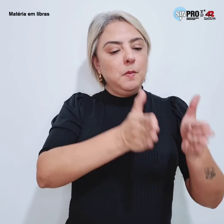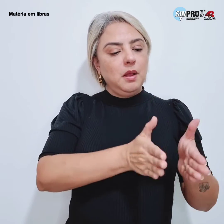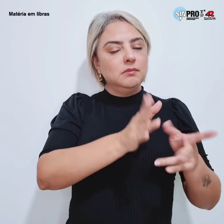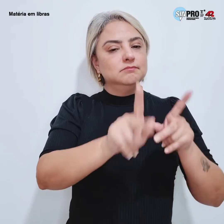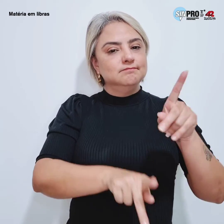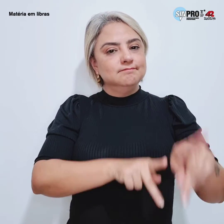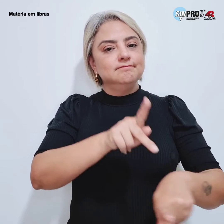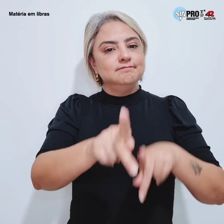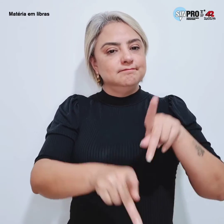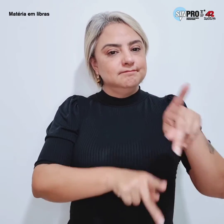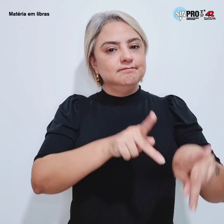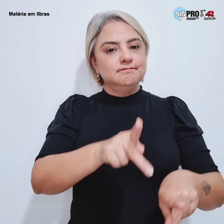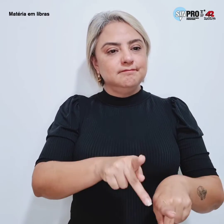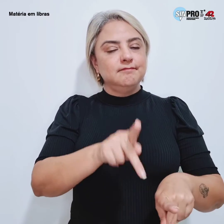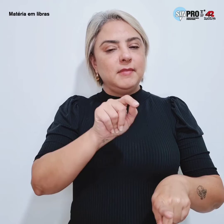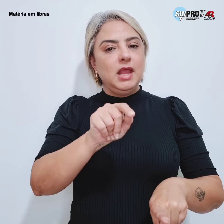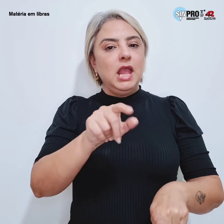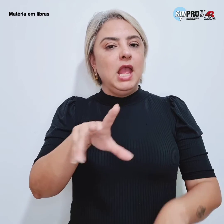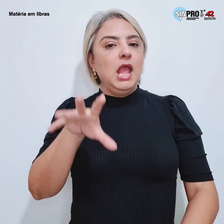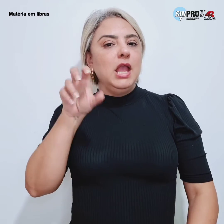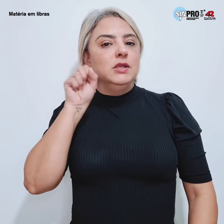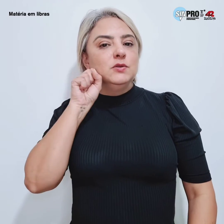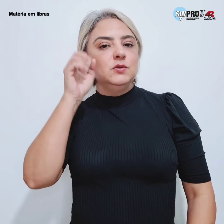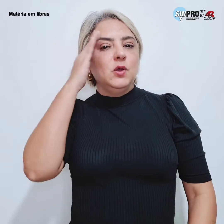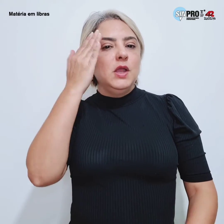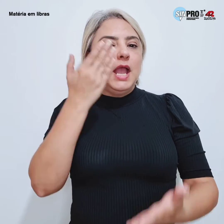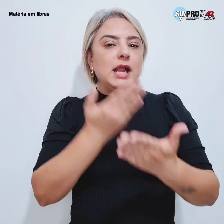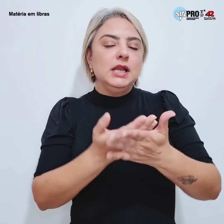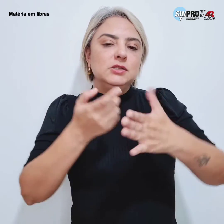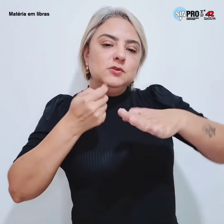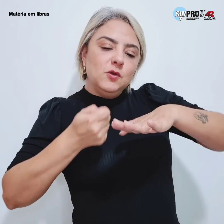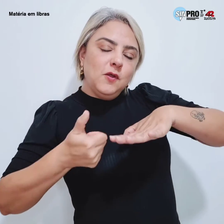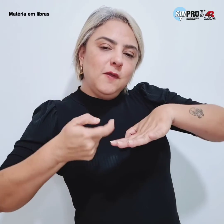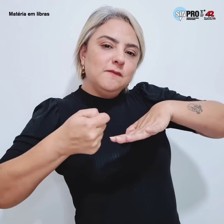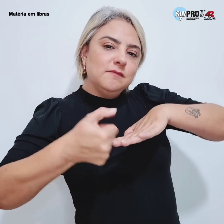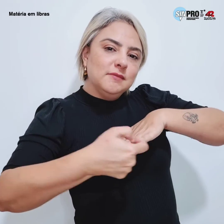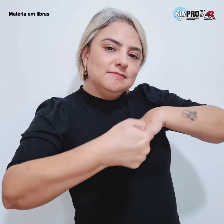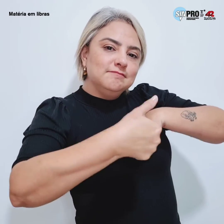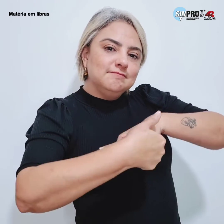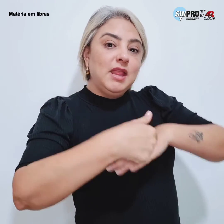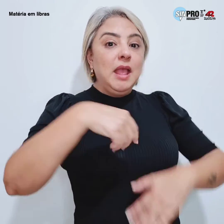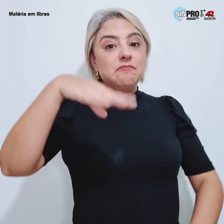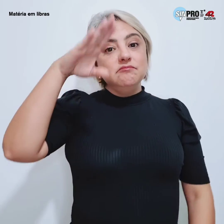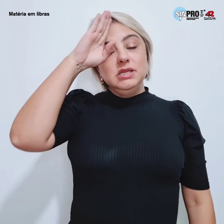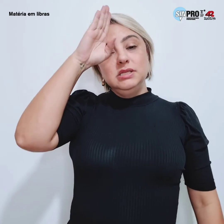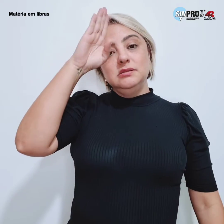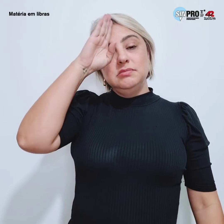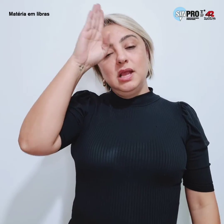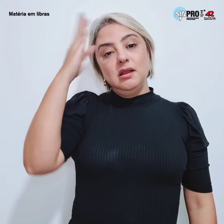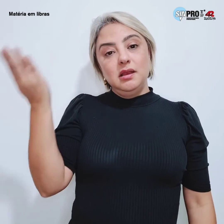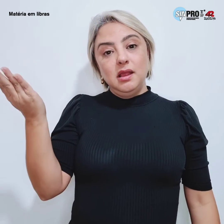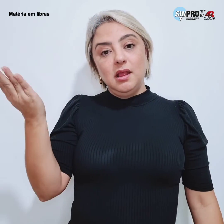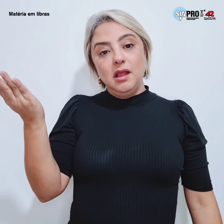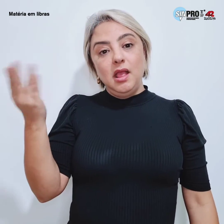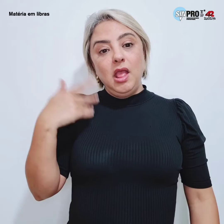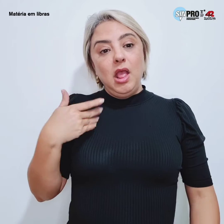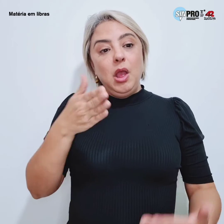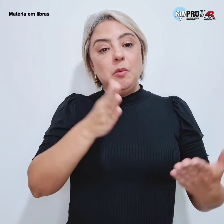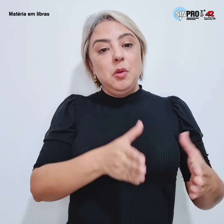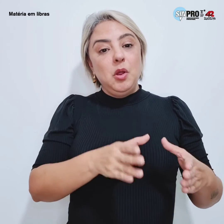da população deu ouvidos a fake news, principalmente o eleitorado do